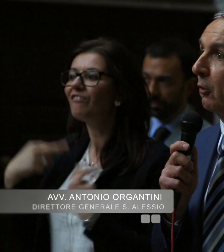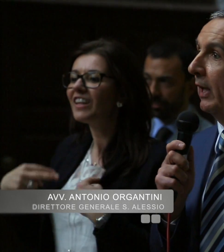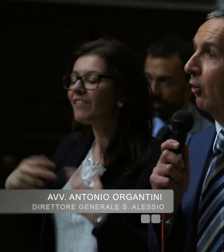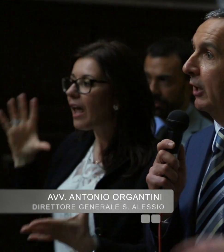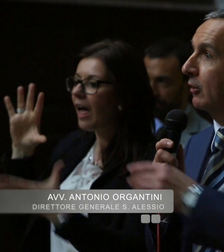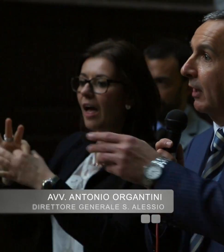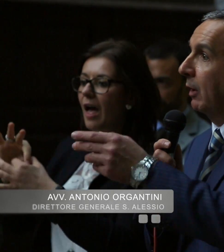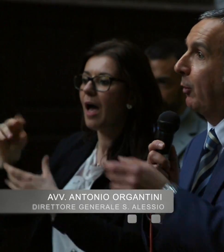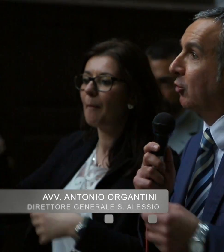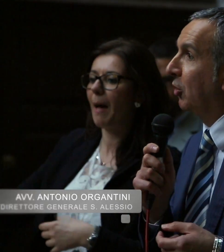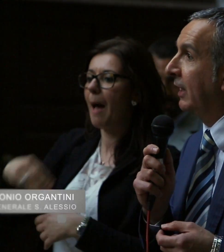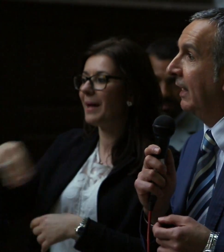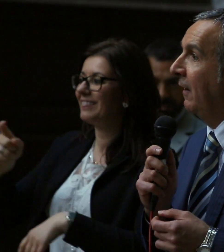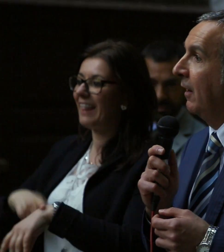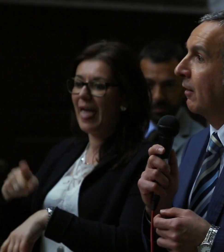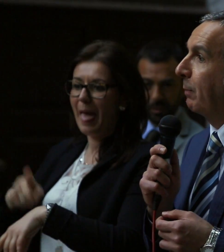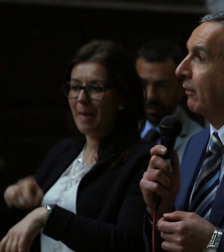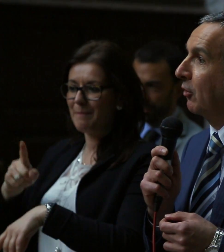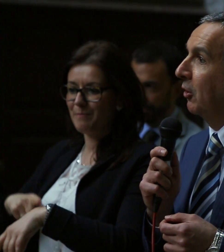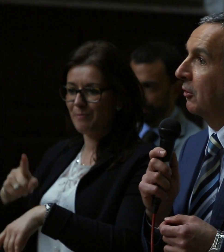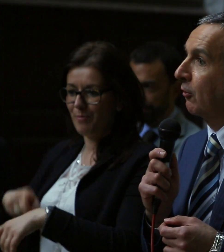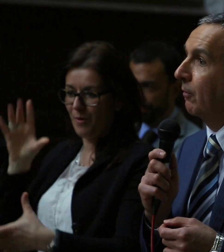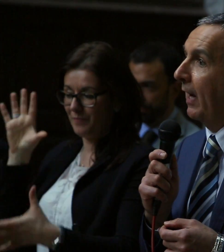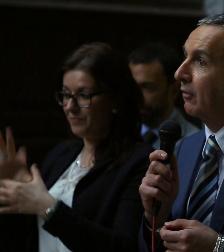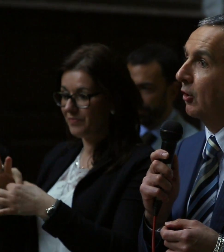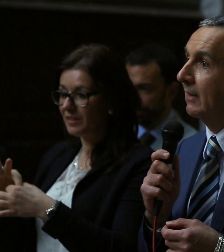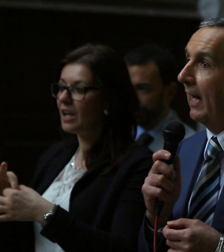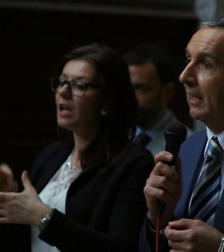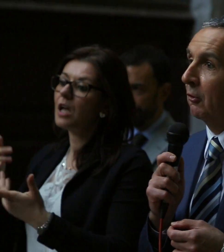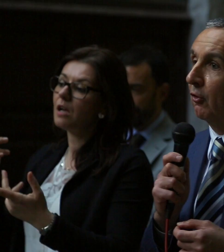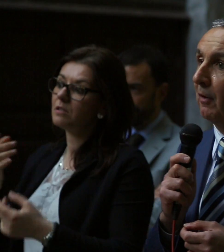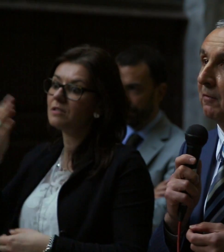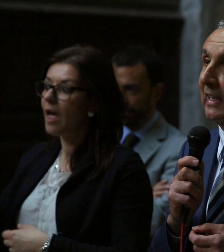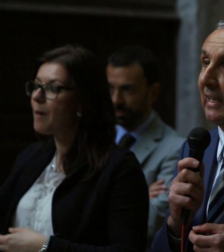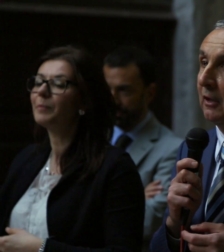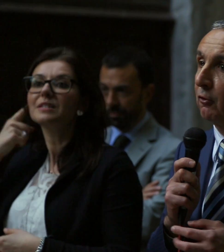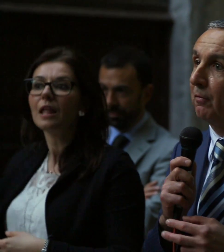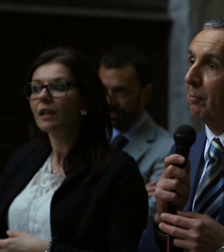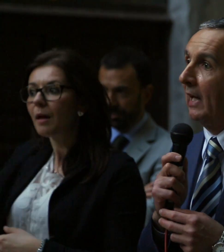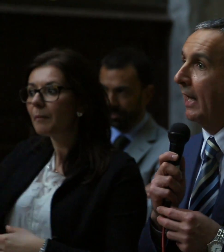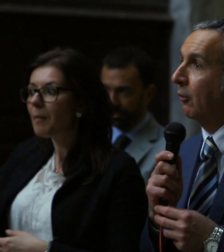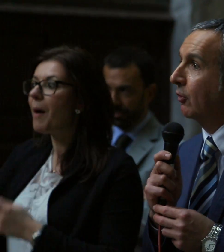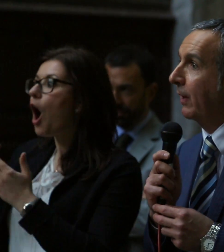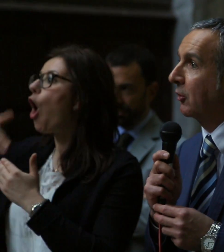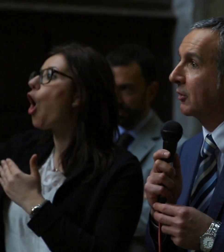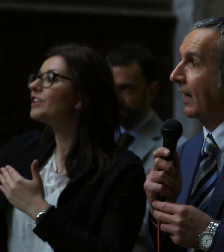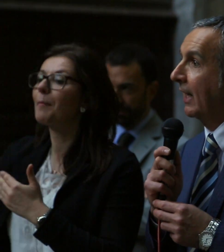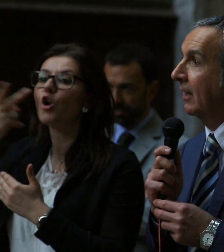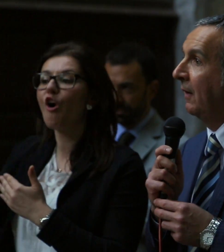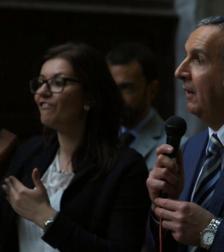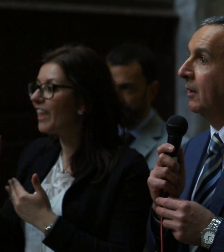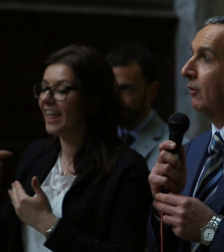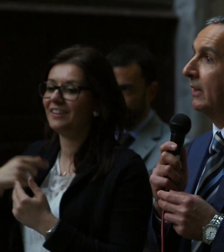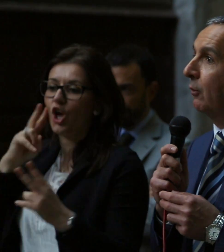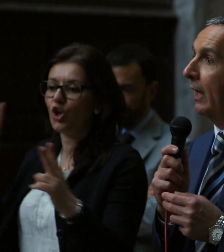diverso da quello che oltre quel portone spesso non ci fa ascoltare, non ci fa vedere, non ci fa parlare, non ci fa